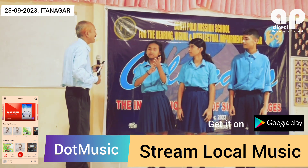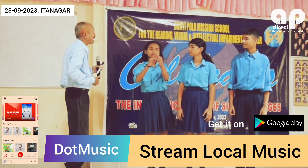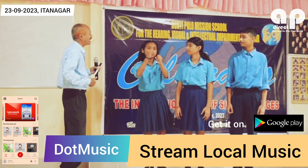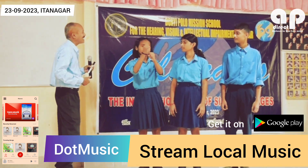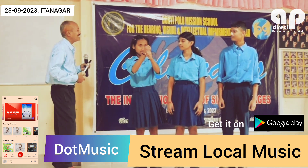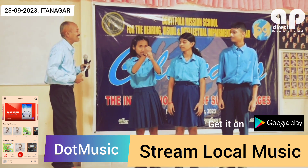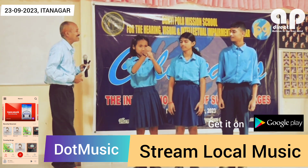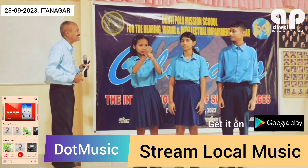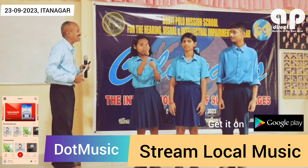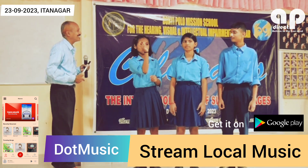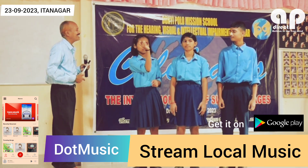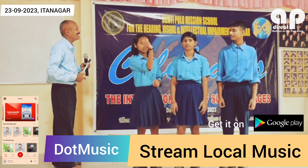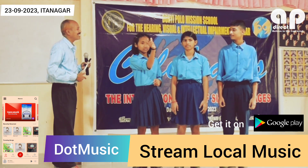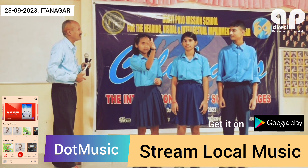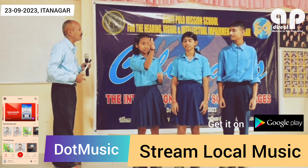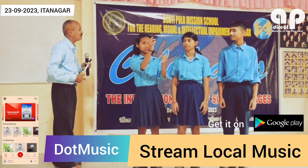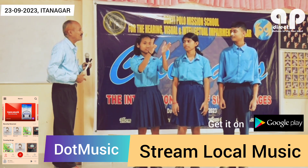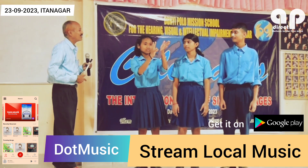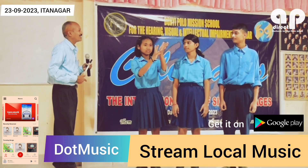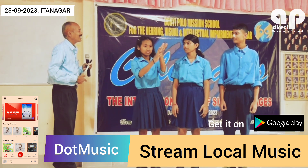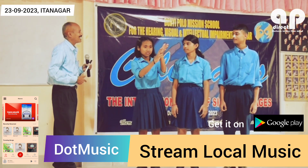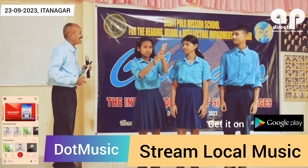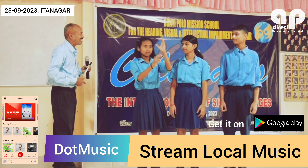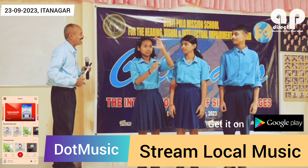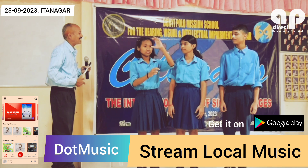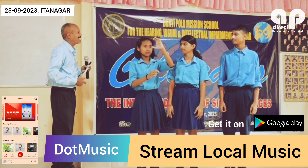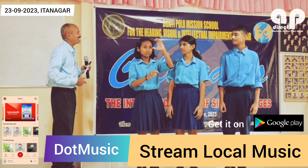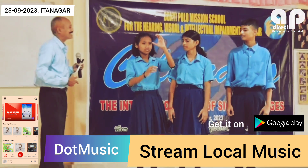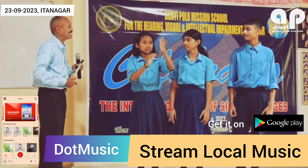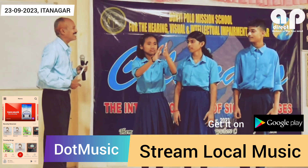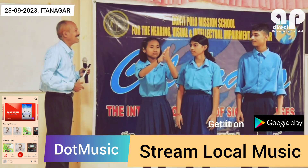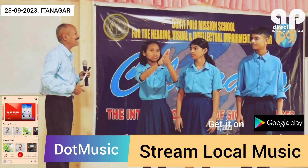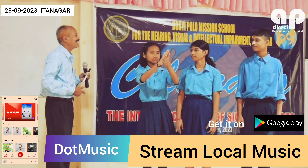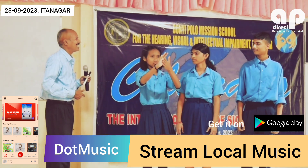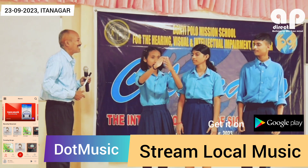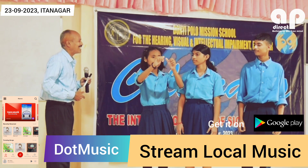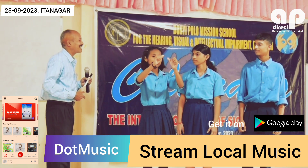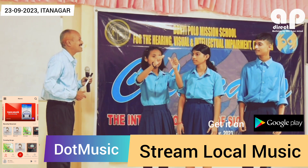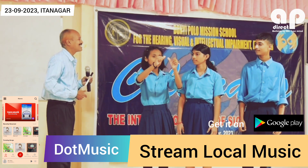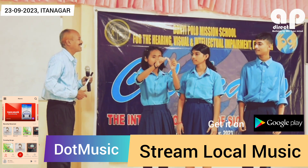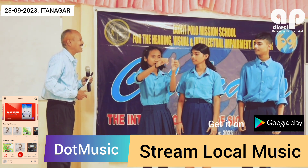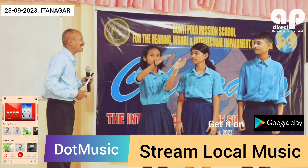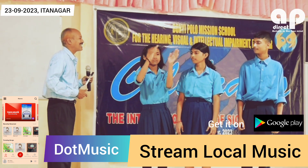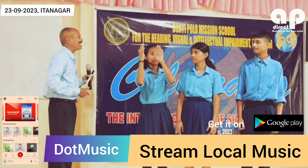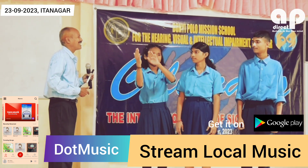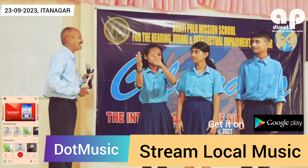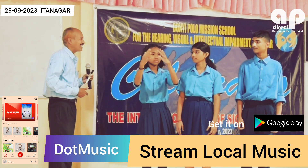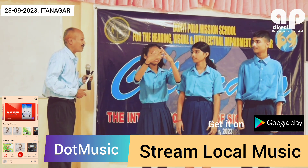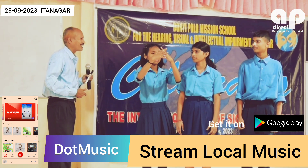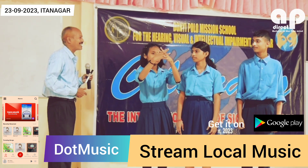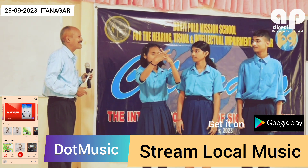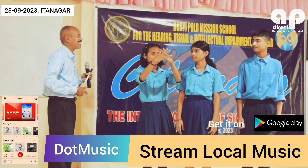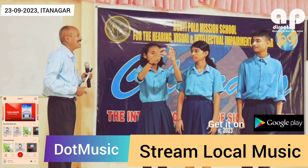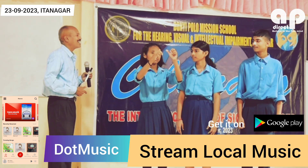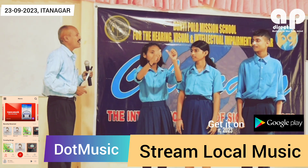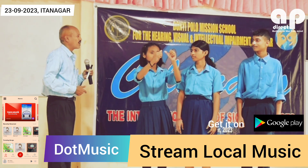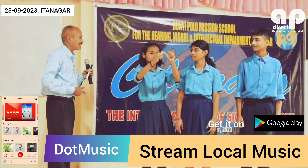एन G U N C H A Nongecha W